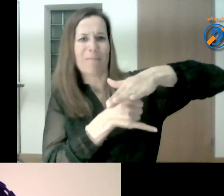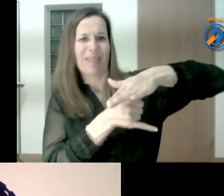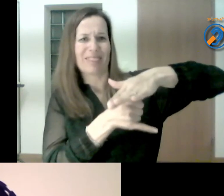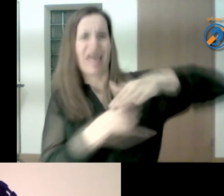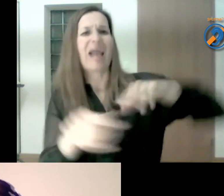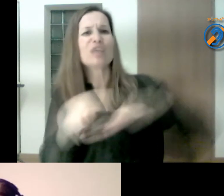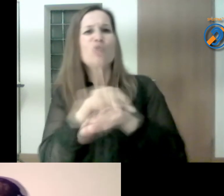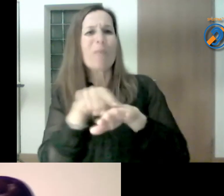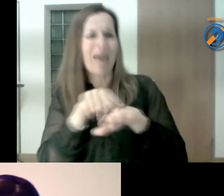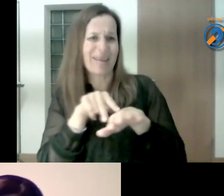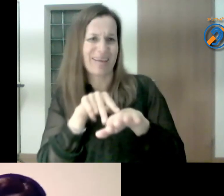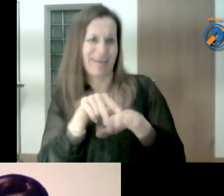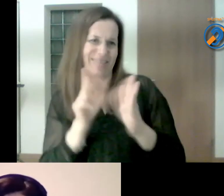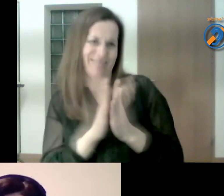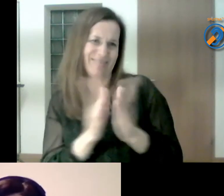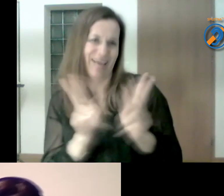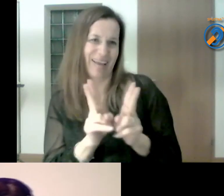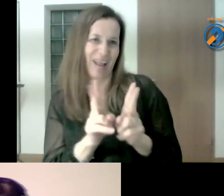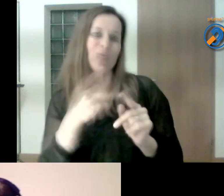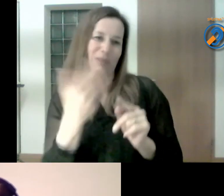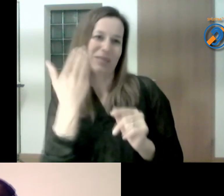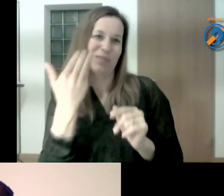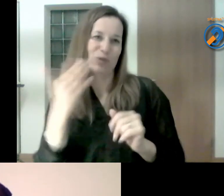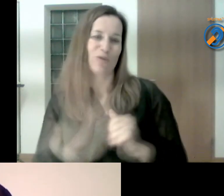mogoče na kratko še to, potem pa se poslovimo.